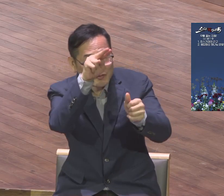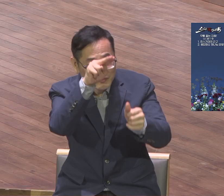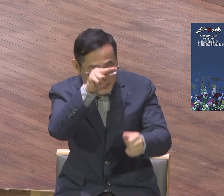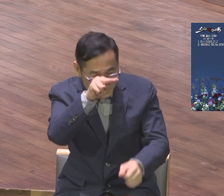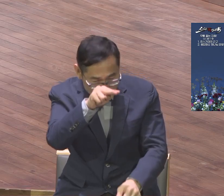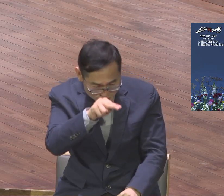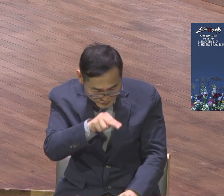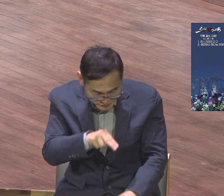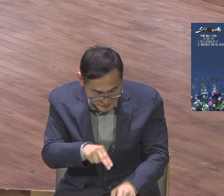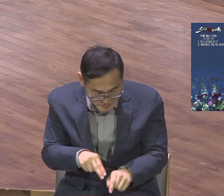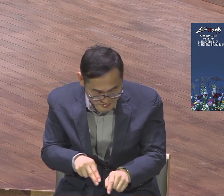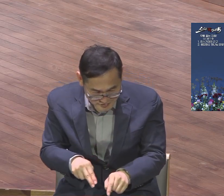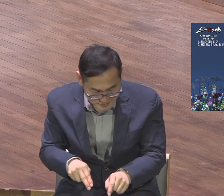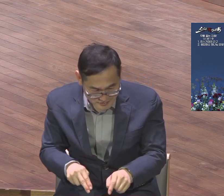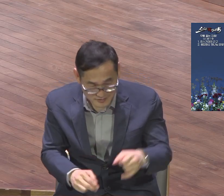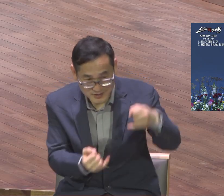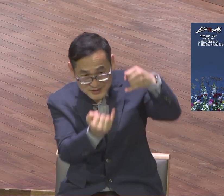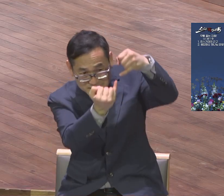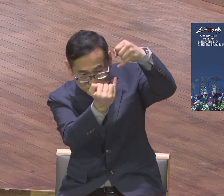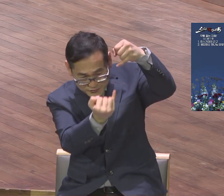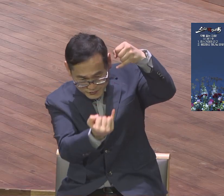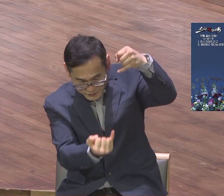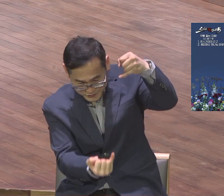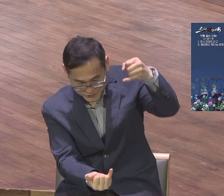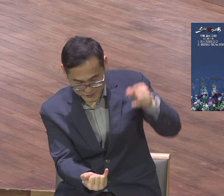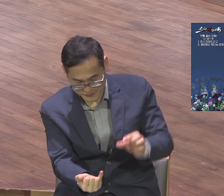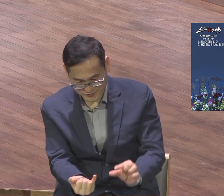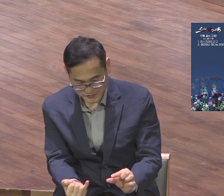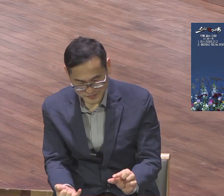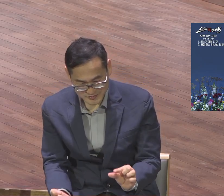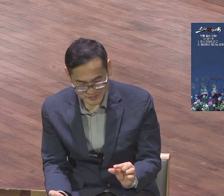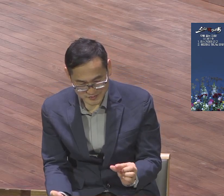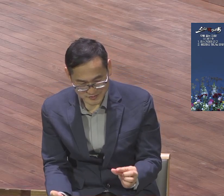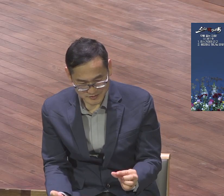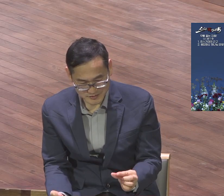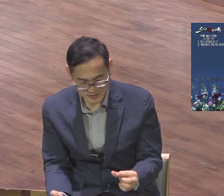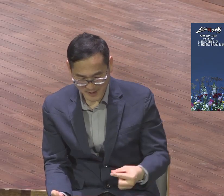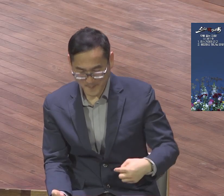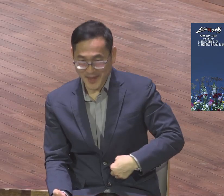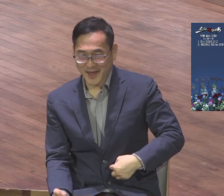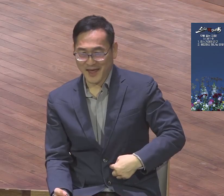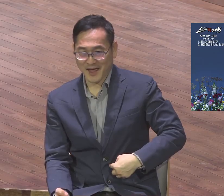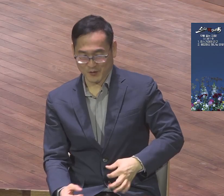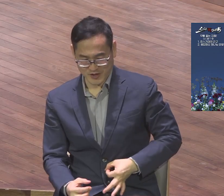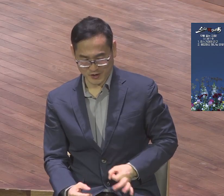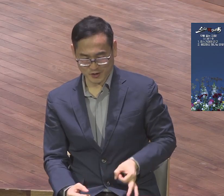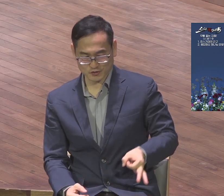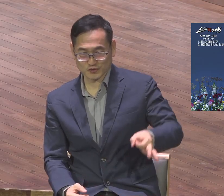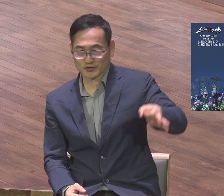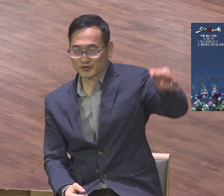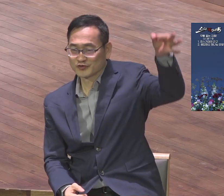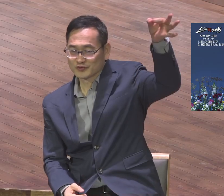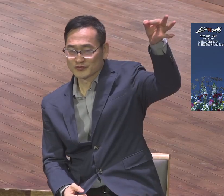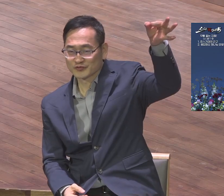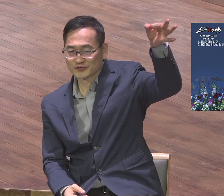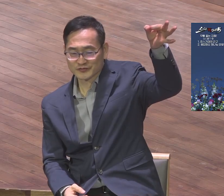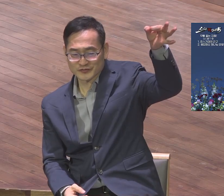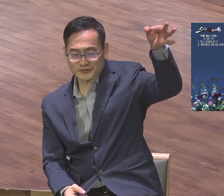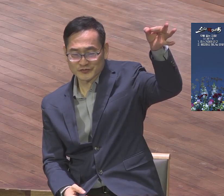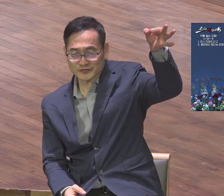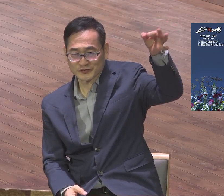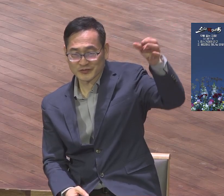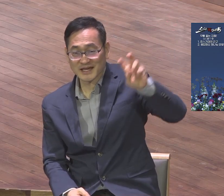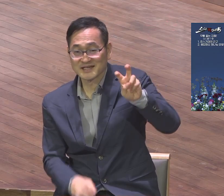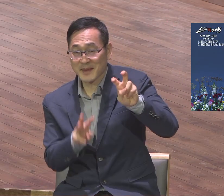거미줄 같은 건데 쫙 봐서 보니까 물고기 배와 연결돼 있어. 이 배하고 연결되는데 20m까지